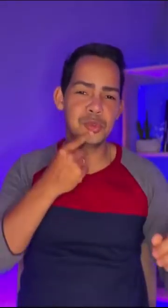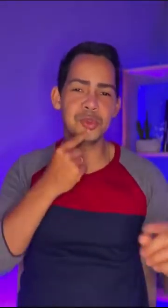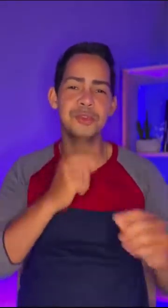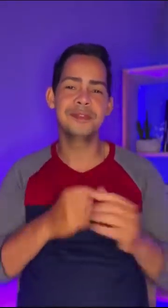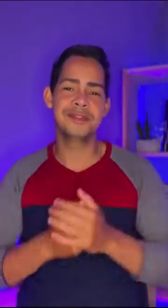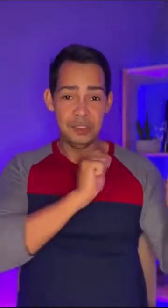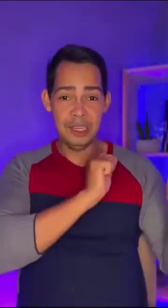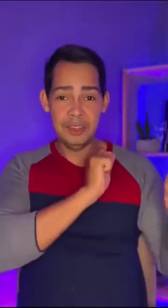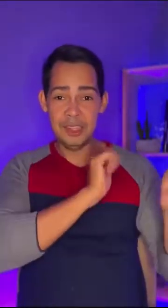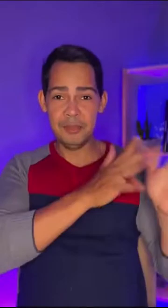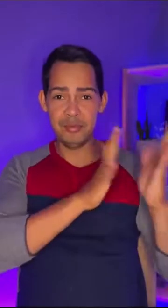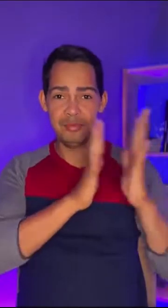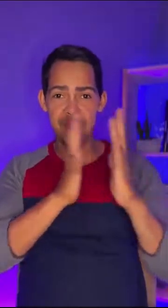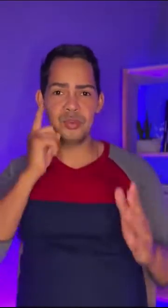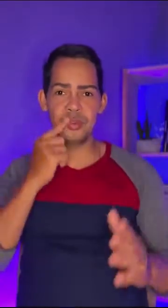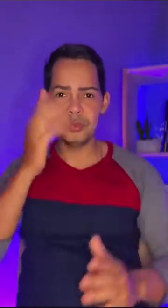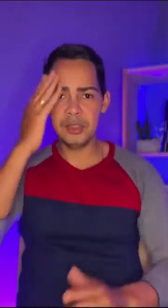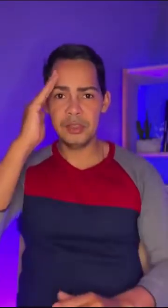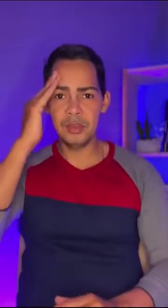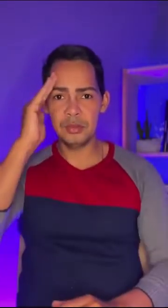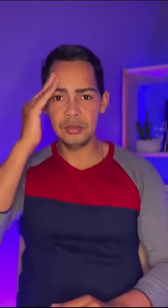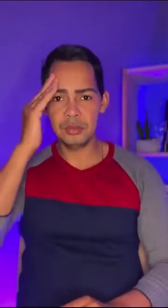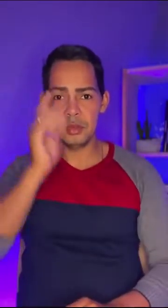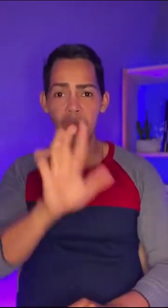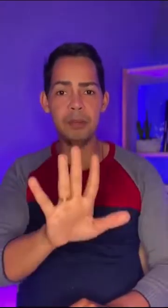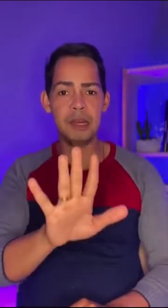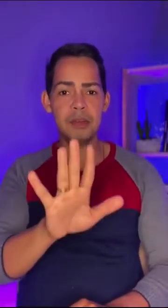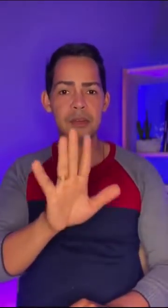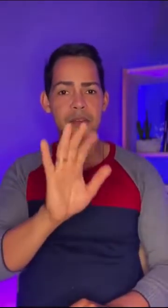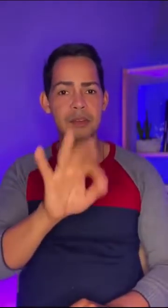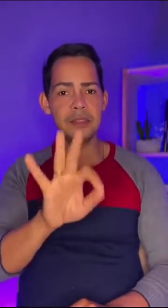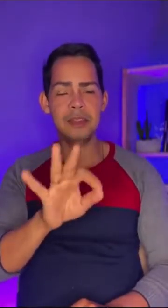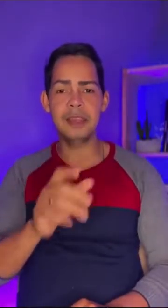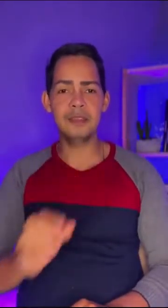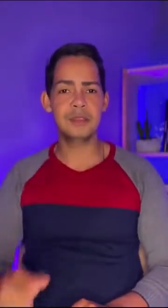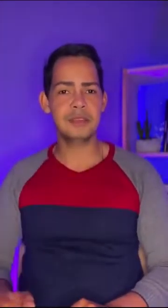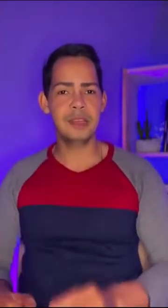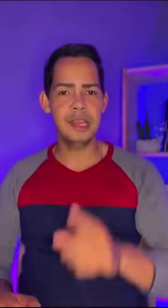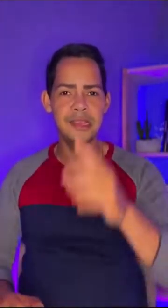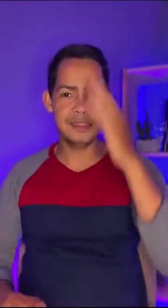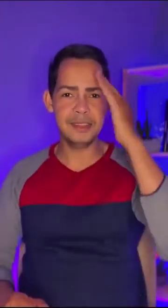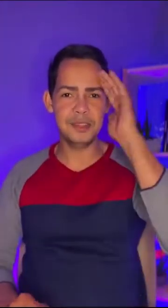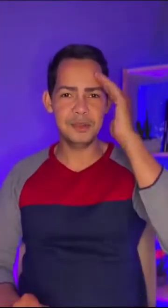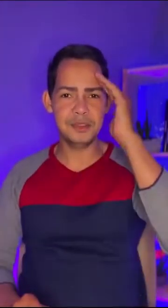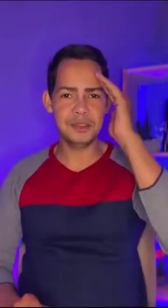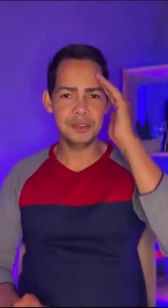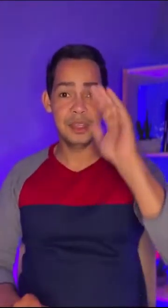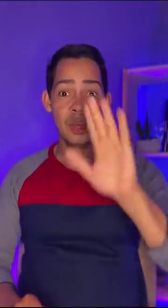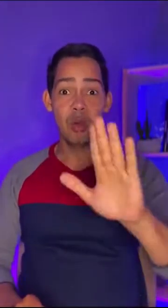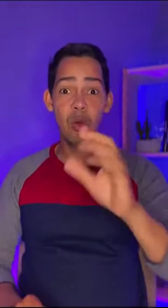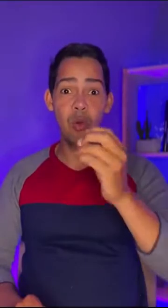surdo. Sinalizei. O surdo entendeu. Opa, tá certo. Ele entendeu.